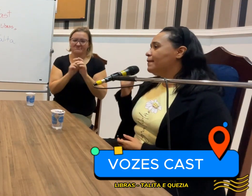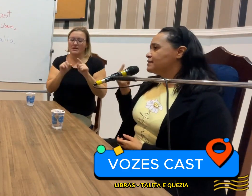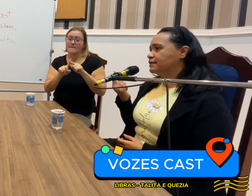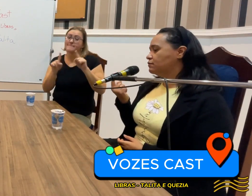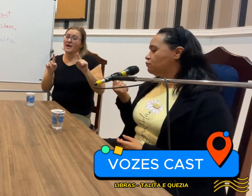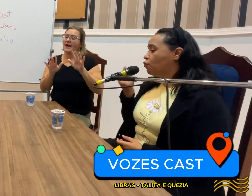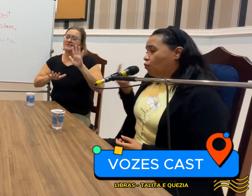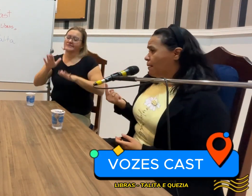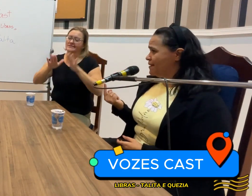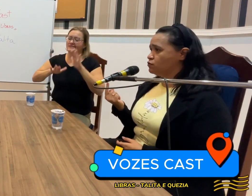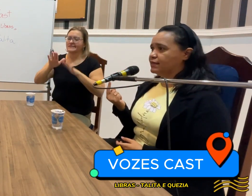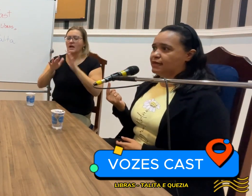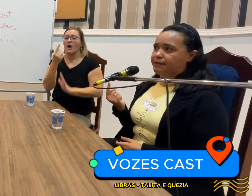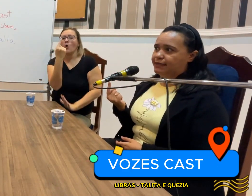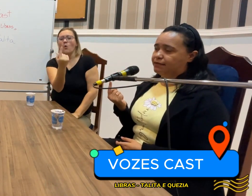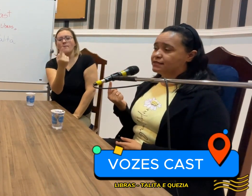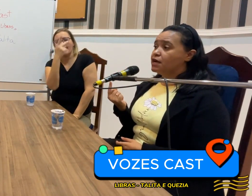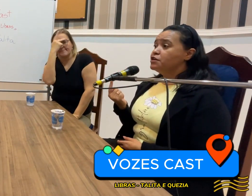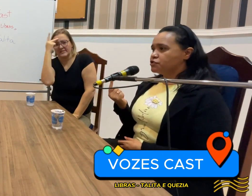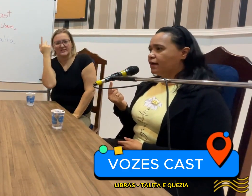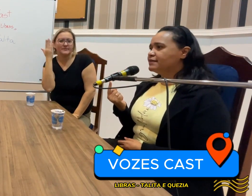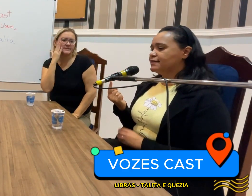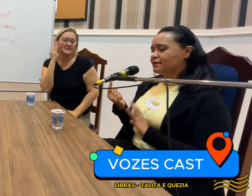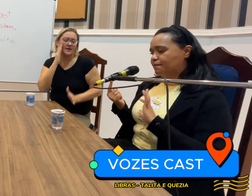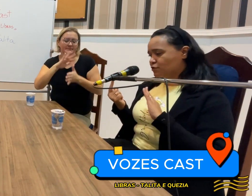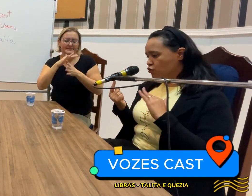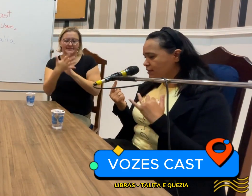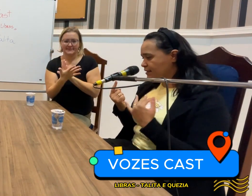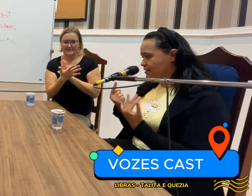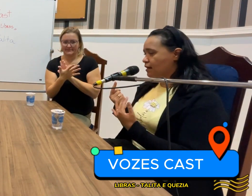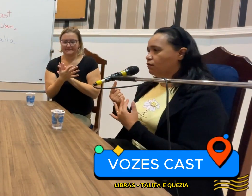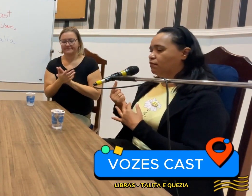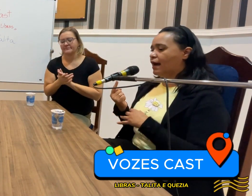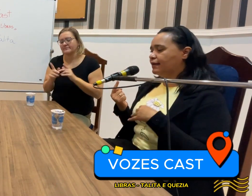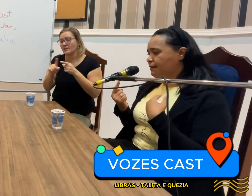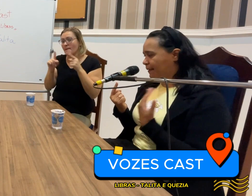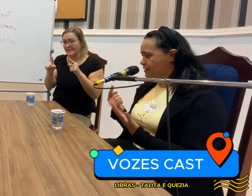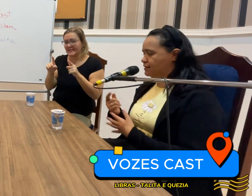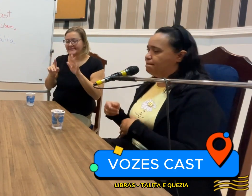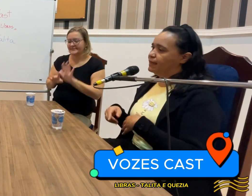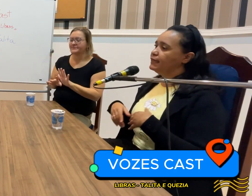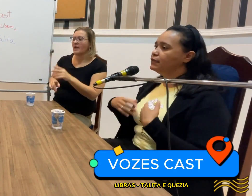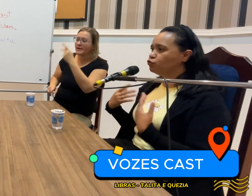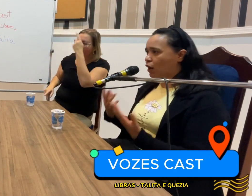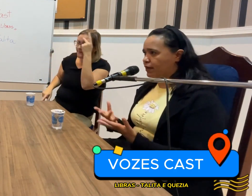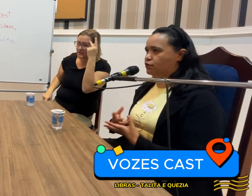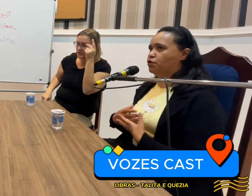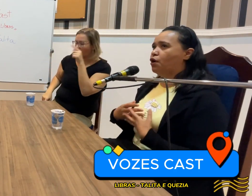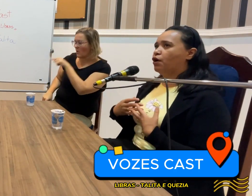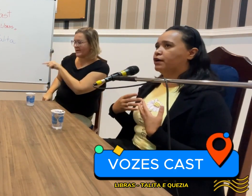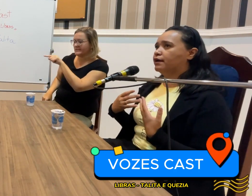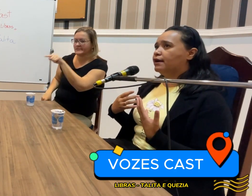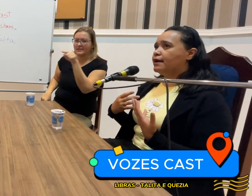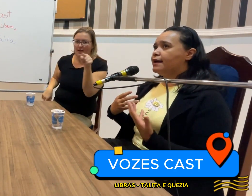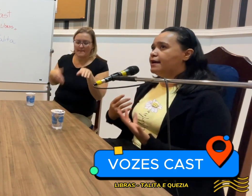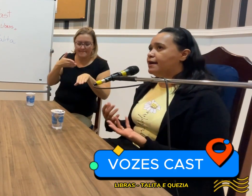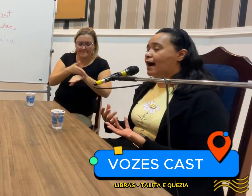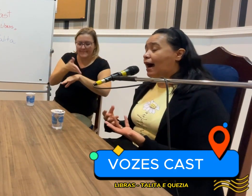geralmente começa com uma pessoa que sabe Libras. Só que, assim, as pessoas que estão ali participando, ao